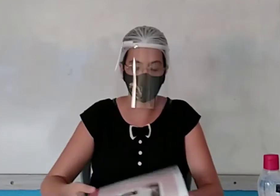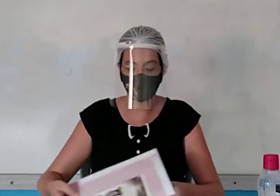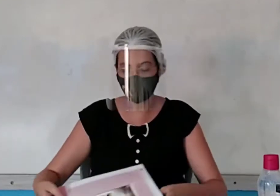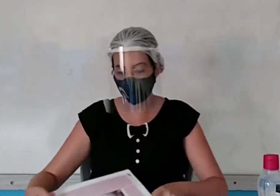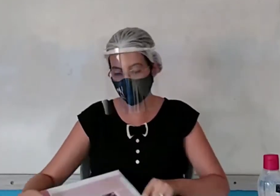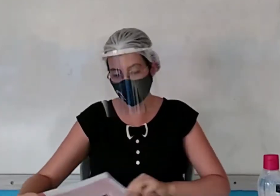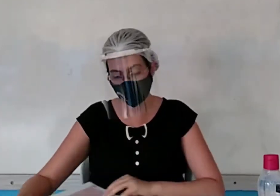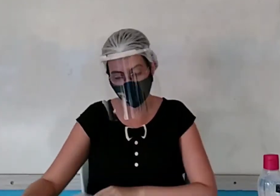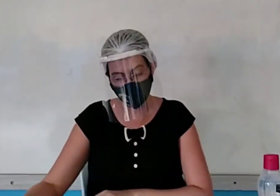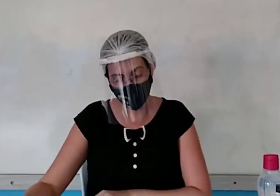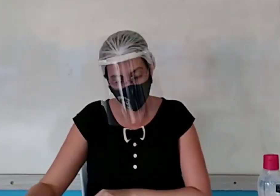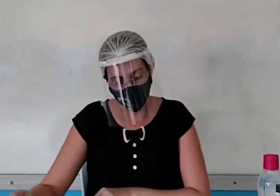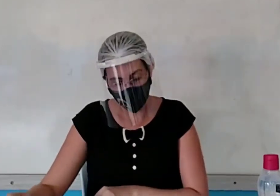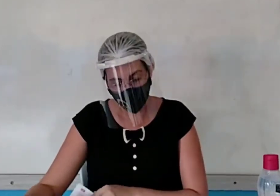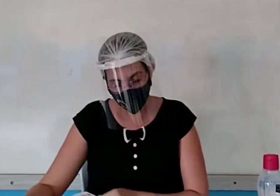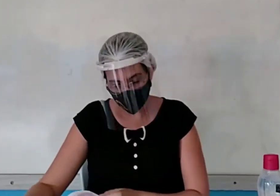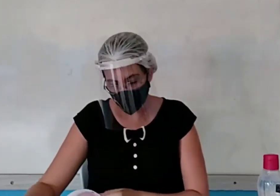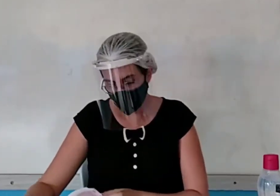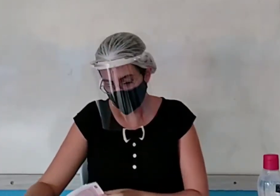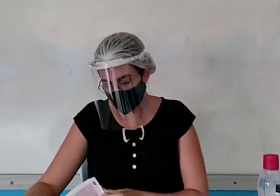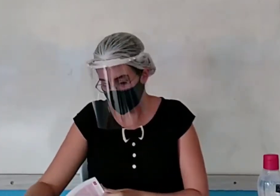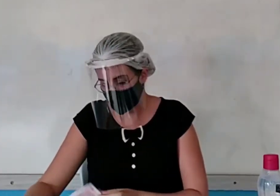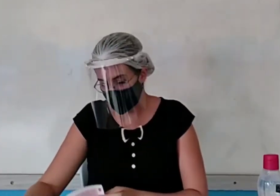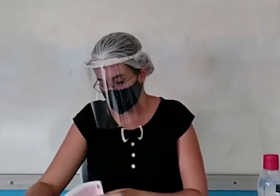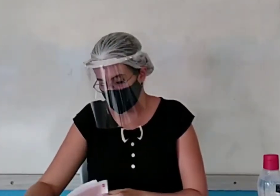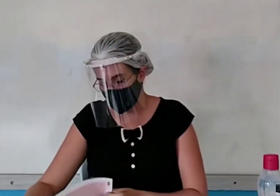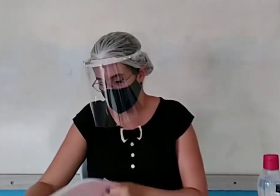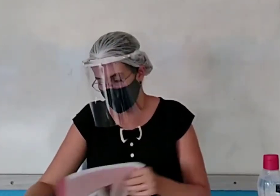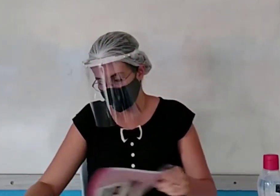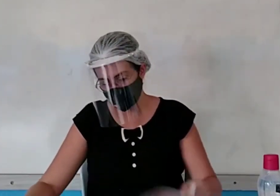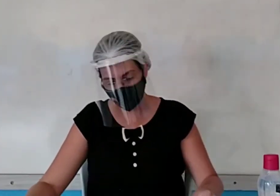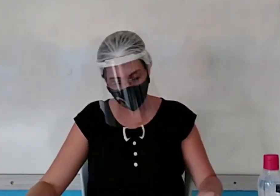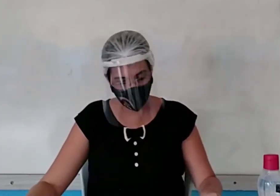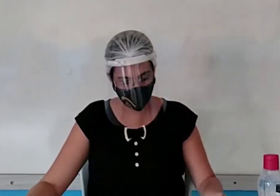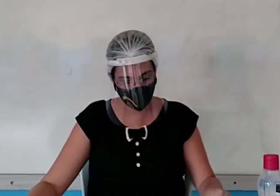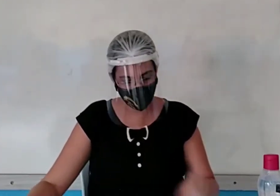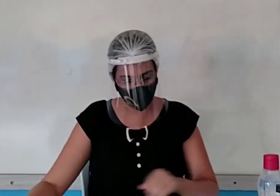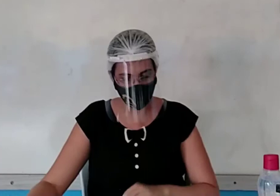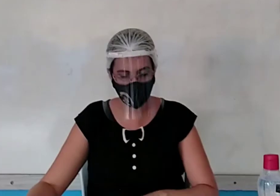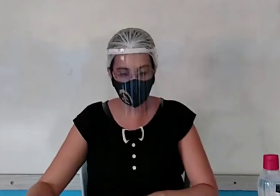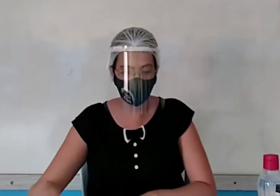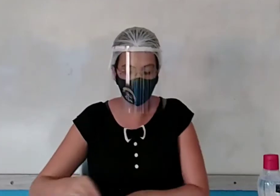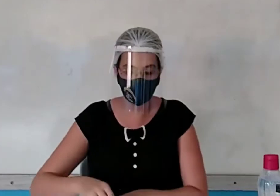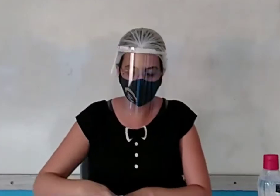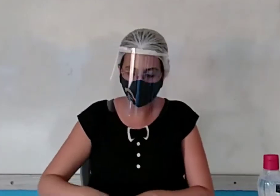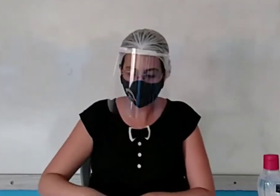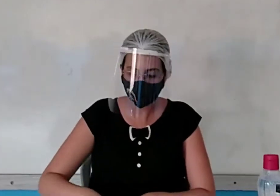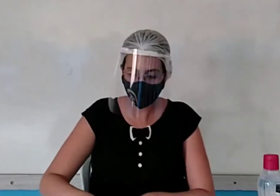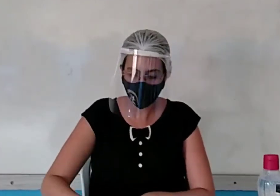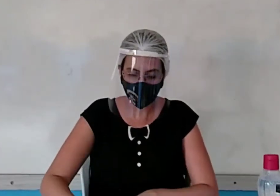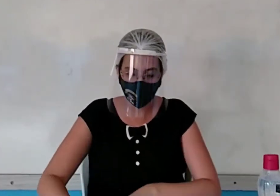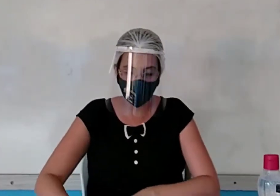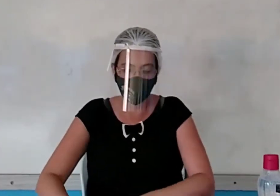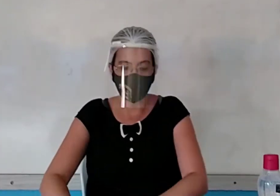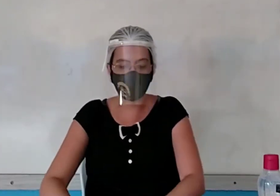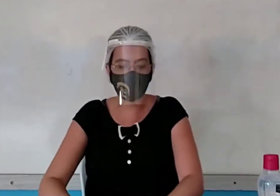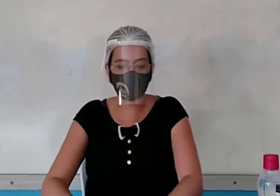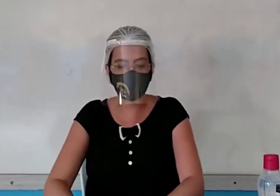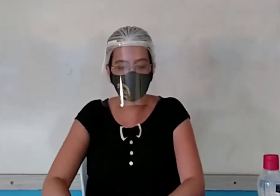perguntinhas. E hoje nós iremos para cá, para a página 68. Dicas de